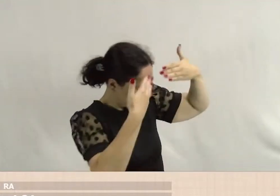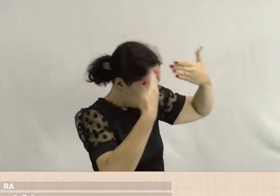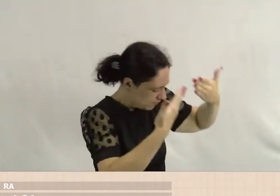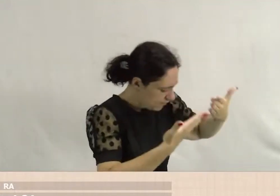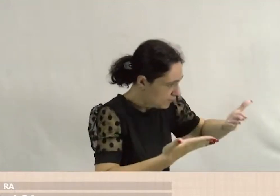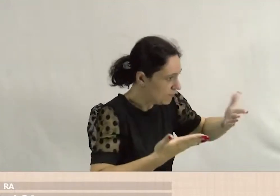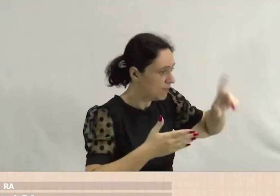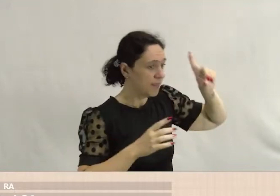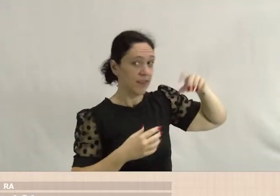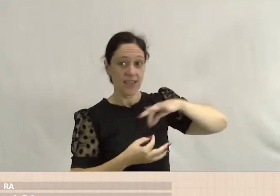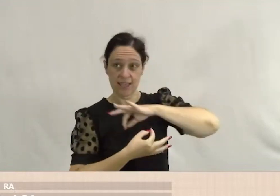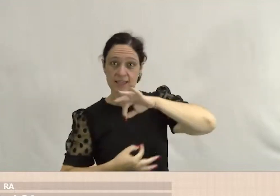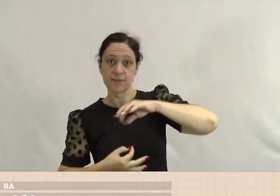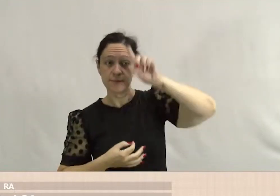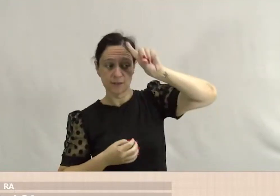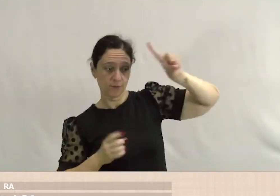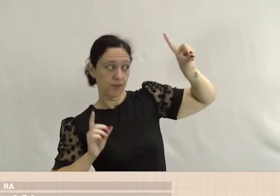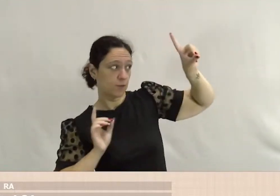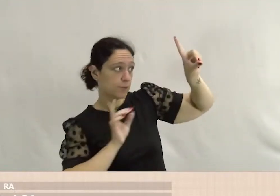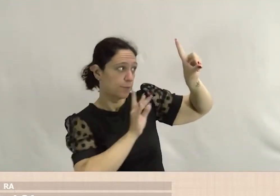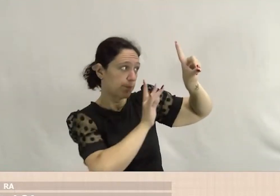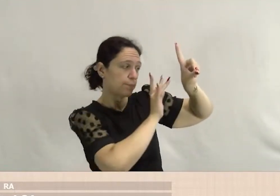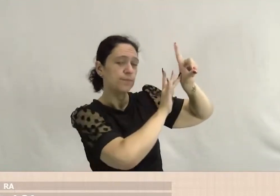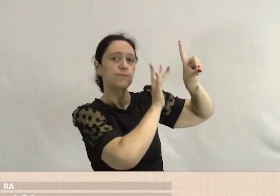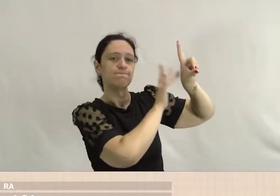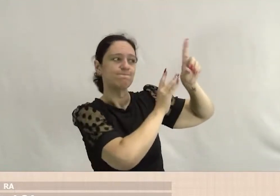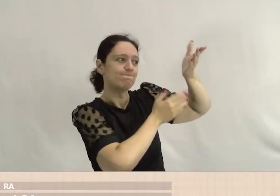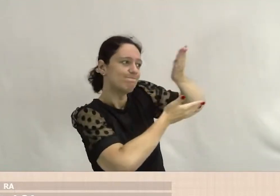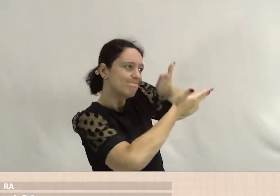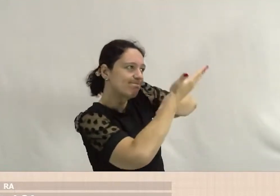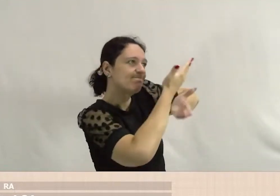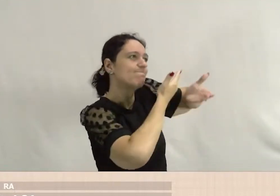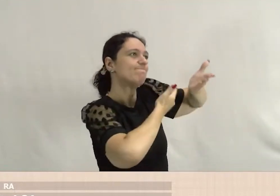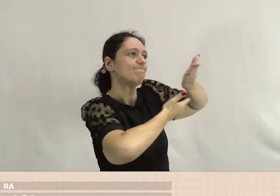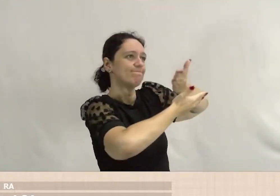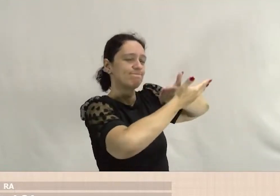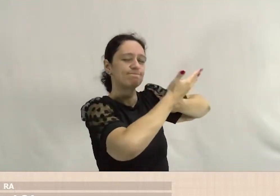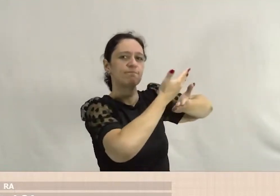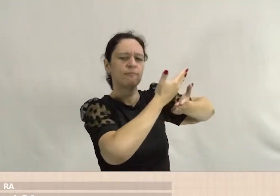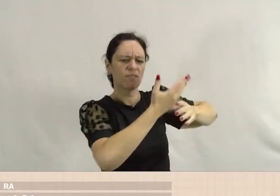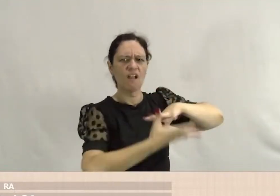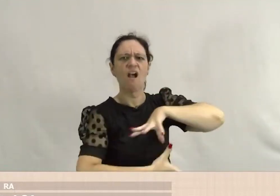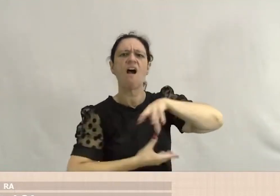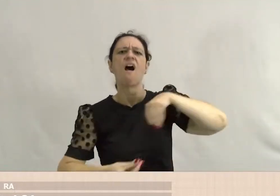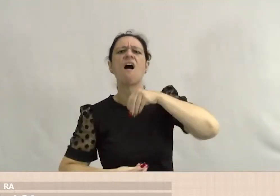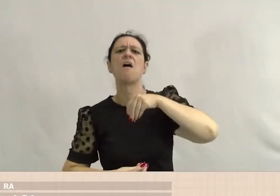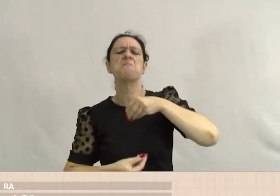fazer contato com Deus e para ter comunhão com Deus. E a nossa alma?